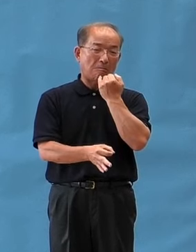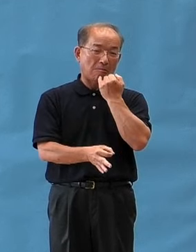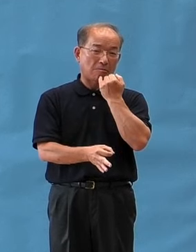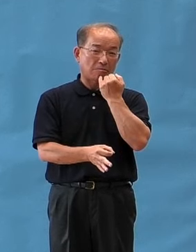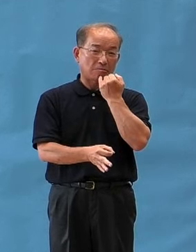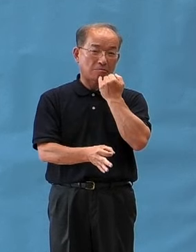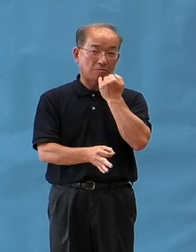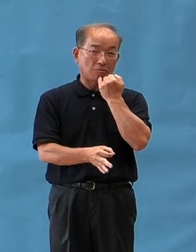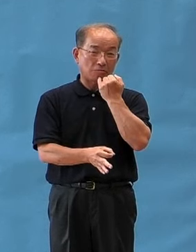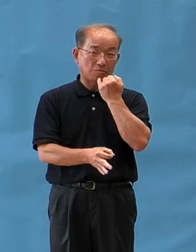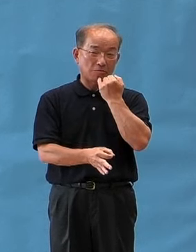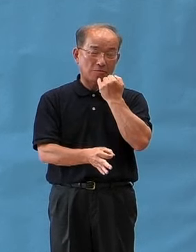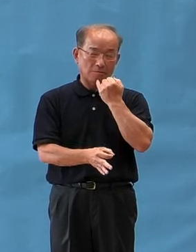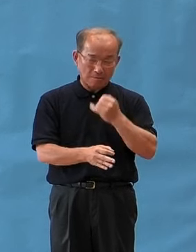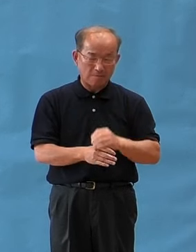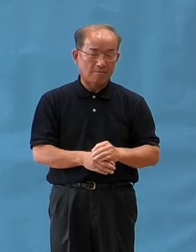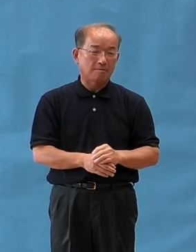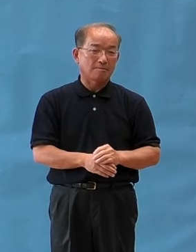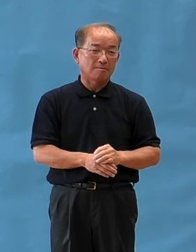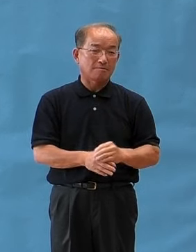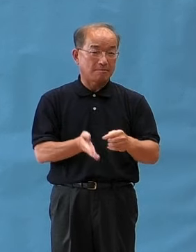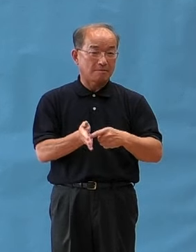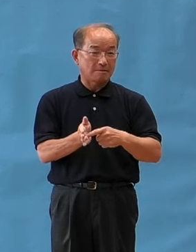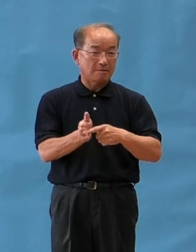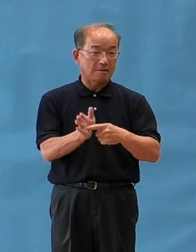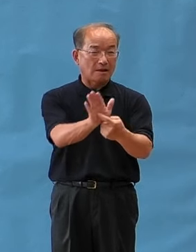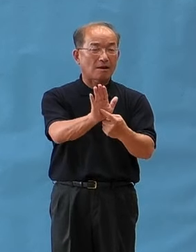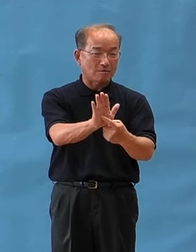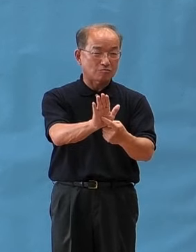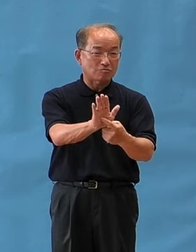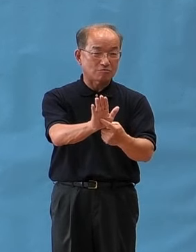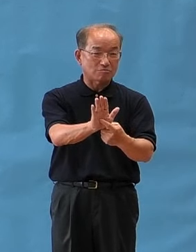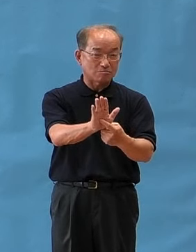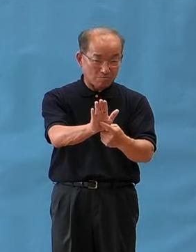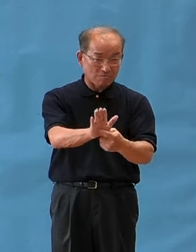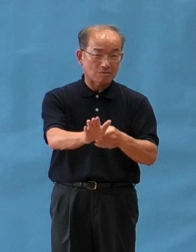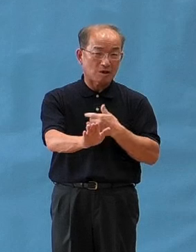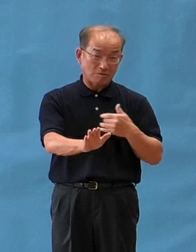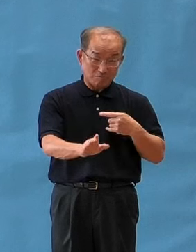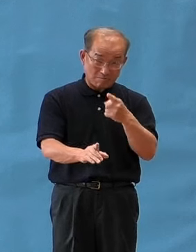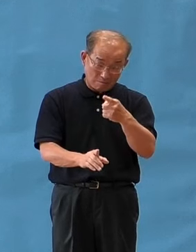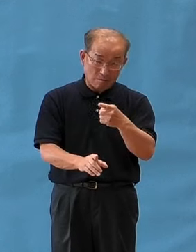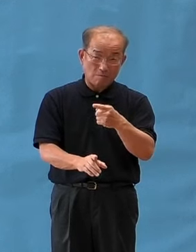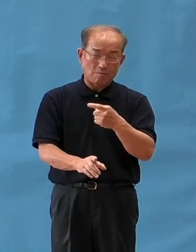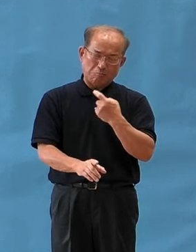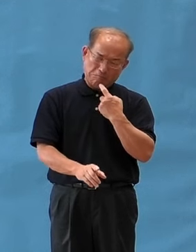う無神経なことをね、提言するって、もう頭狂ってると思う